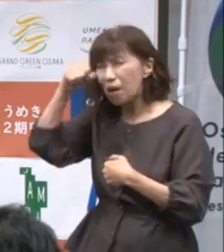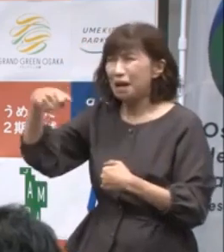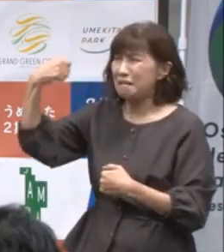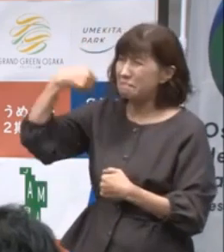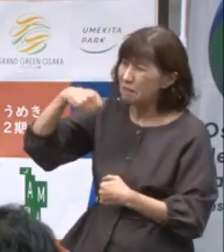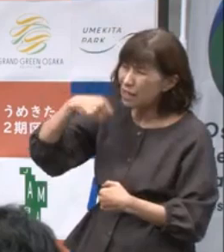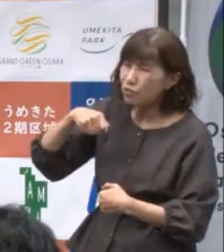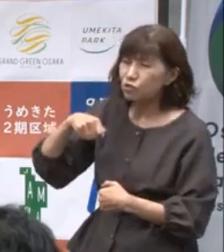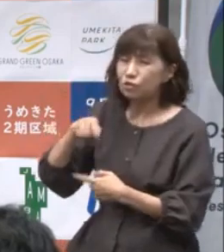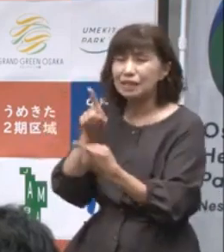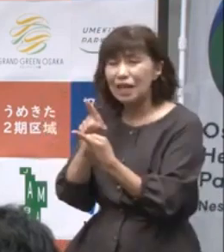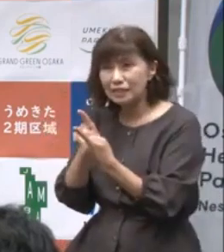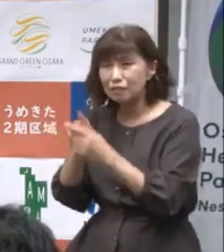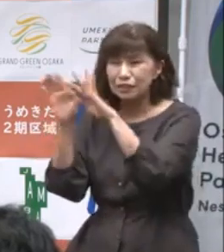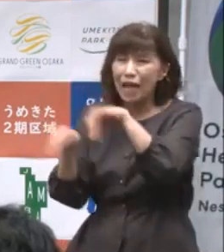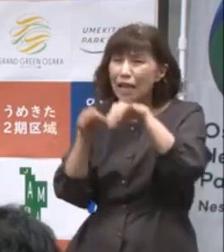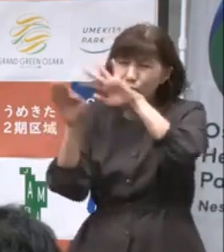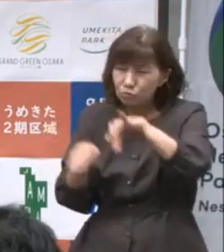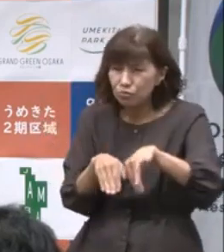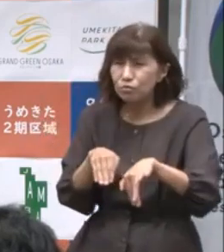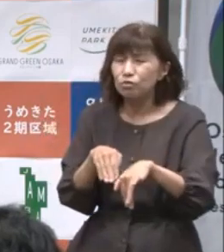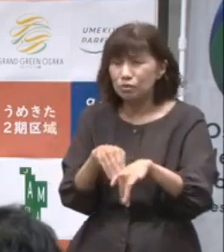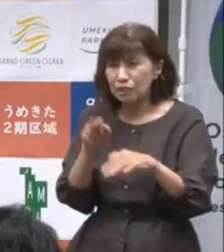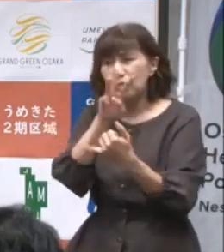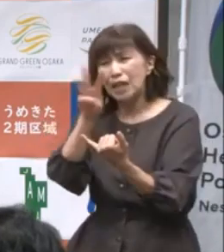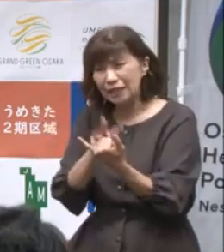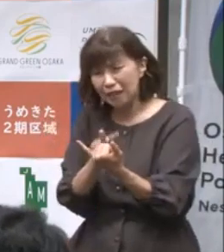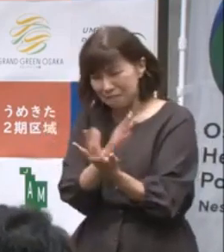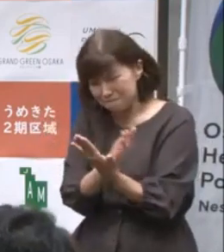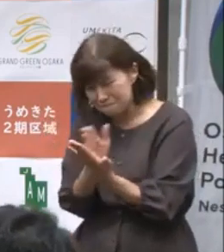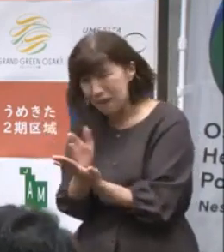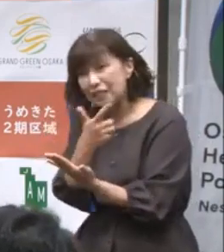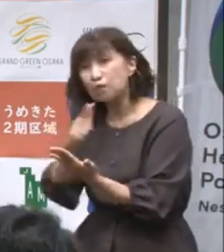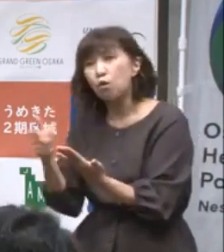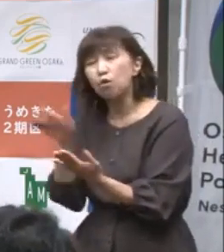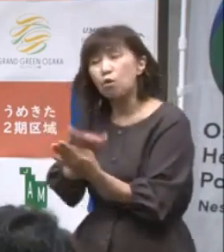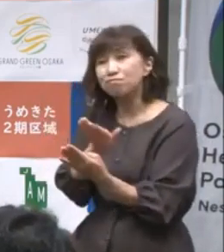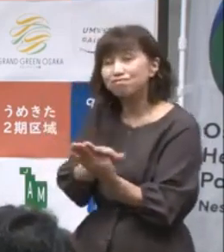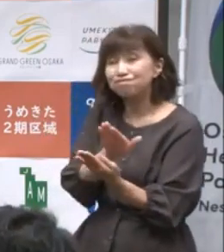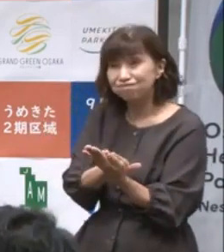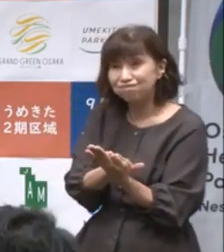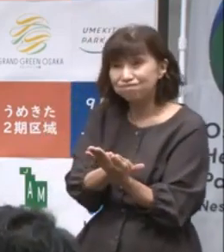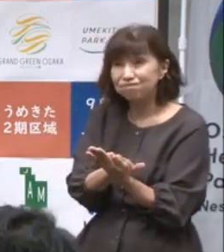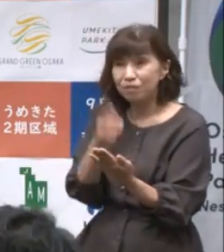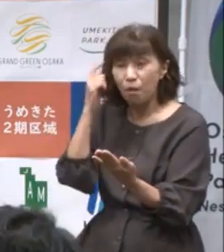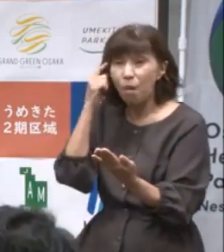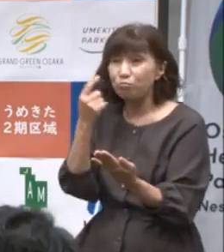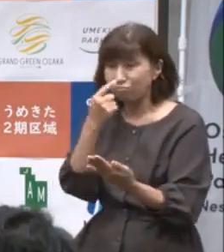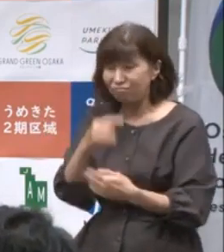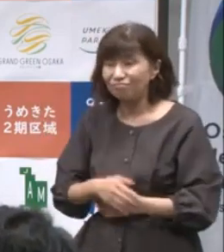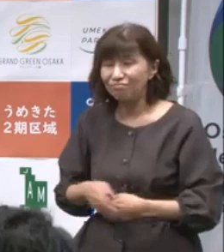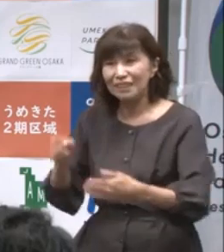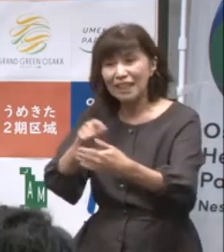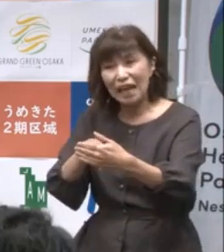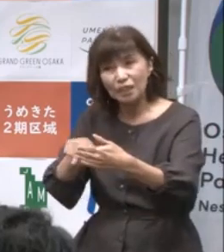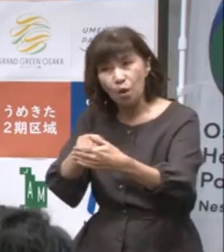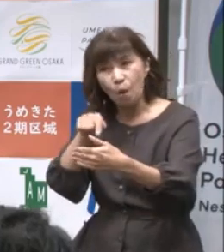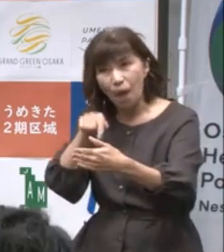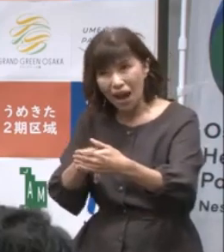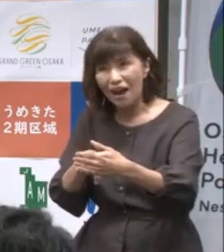台風もそうですし、いろんな防災が、災害があるわけだから、まあ、そういったことも組み込まれるんだろうというふうには思います。内容的にはまだ